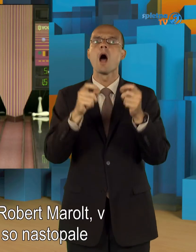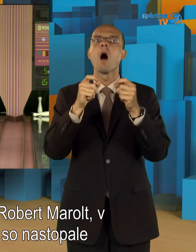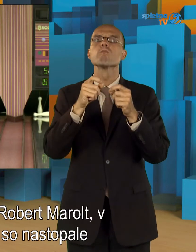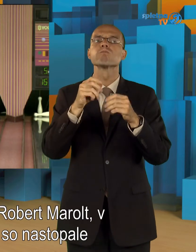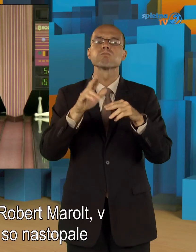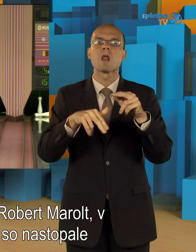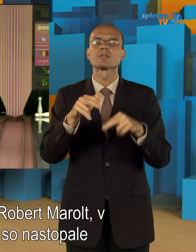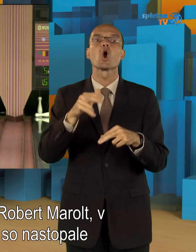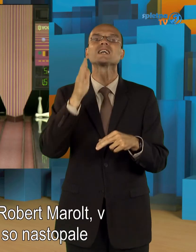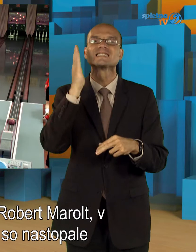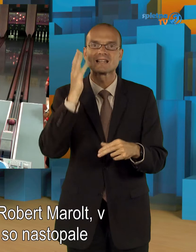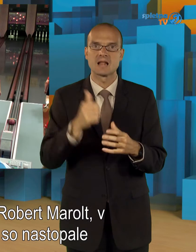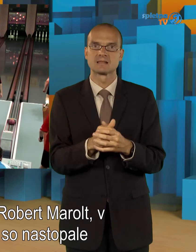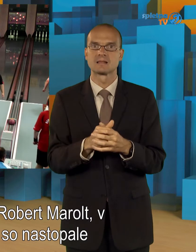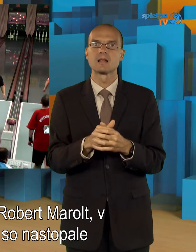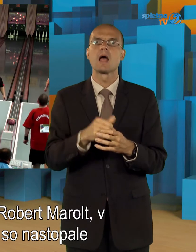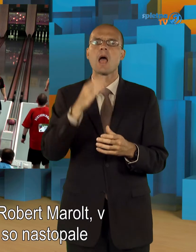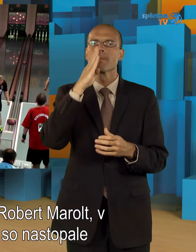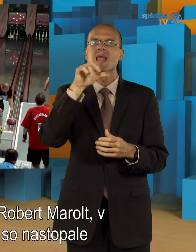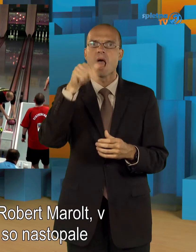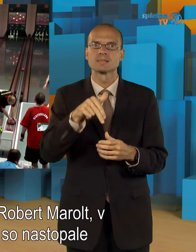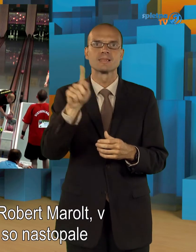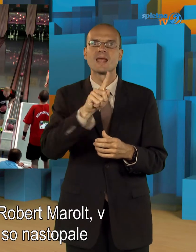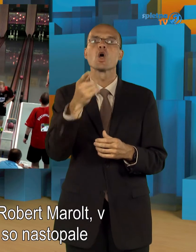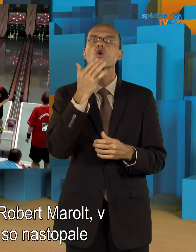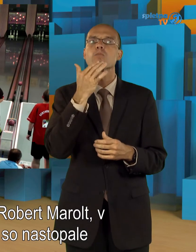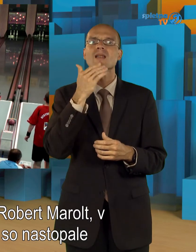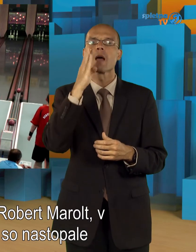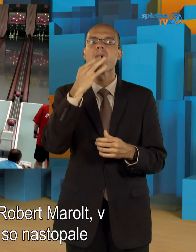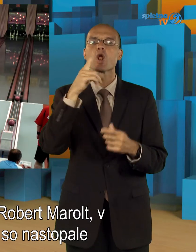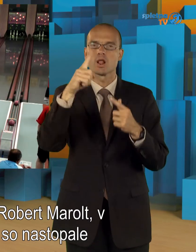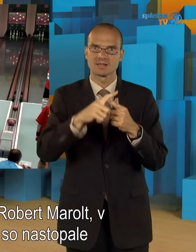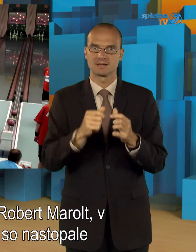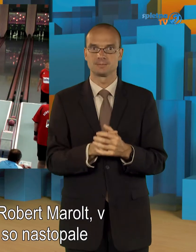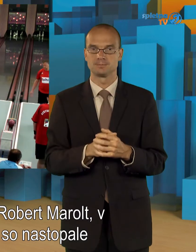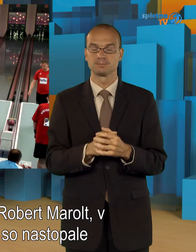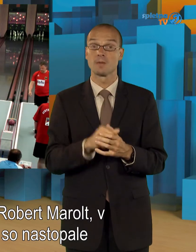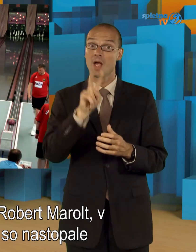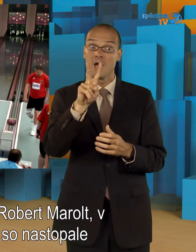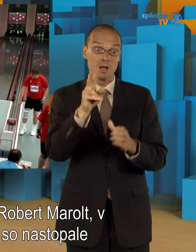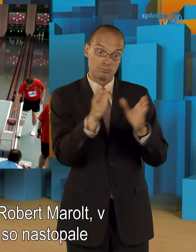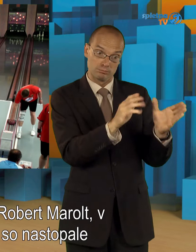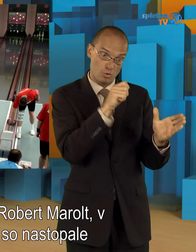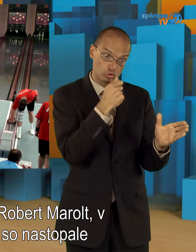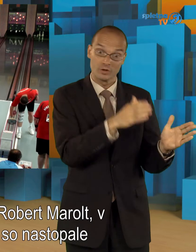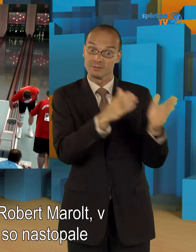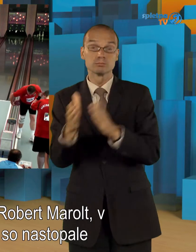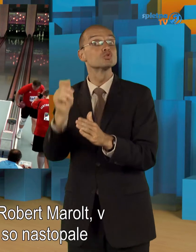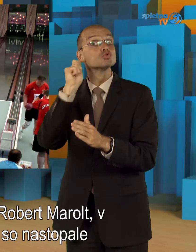Marolt, v ženski konkurenci pa so nastopile Deja Peperko, Sabina Hmelina in Irena Turk.